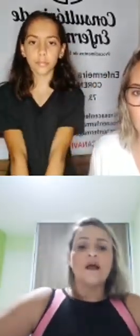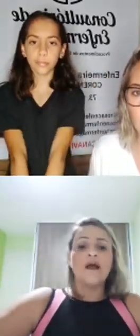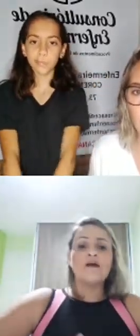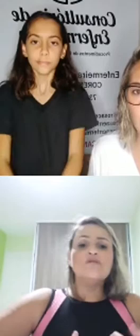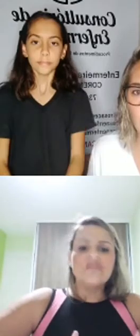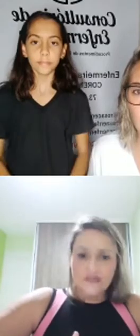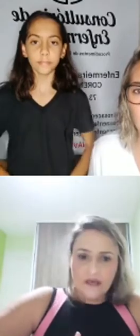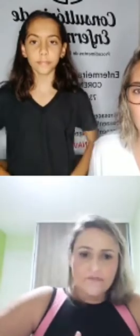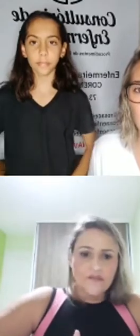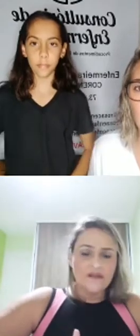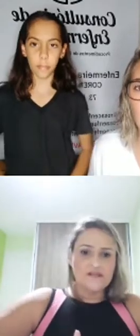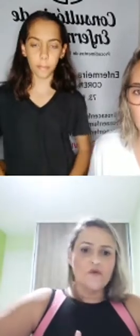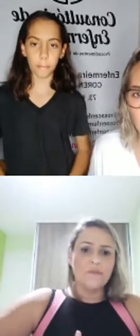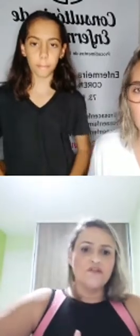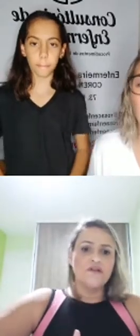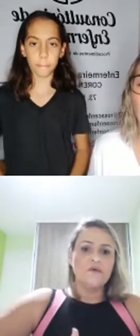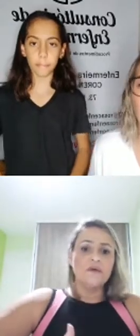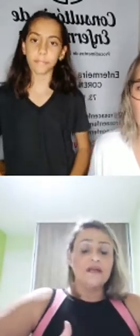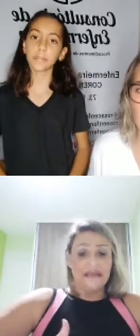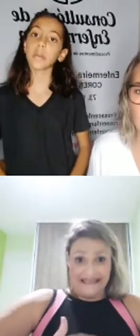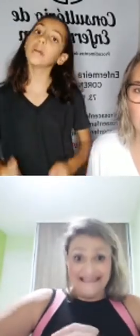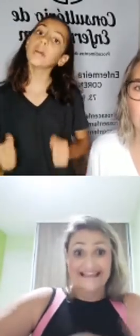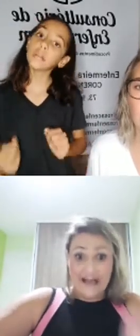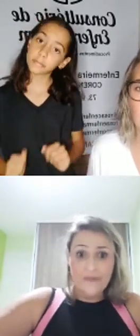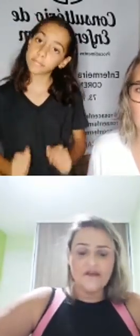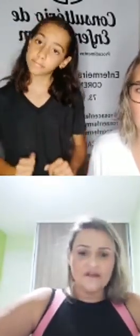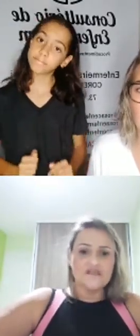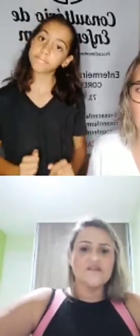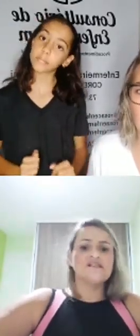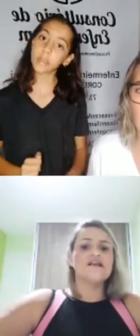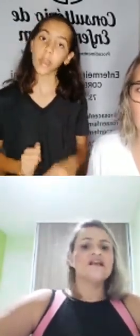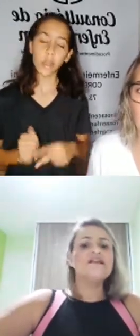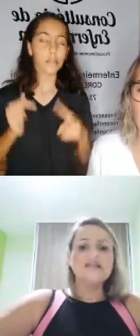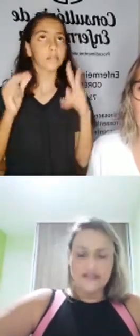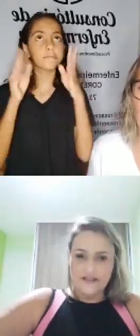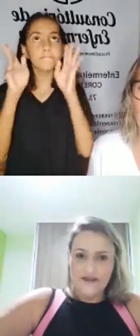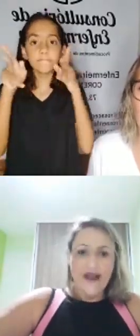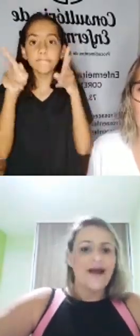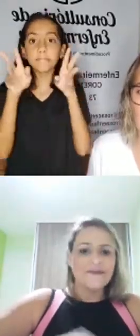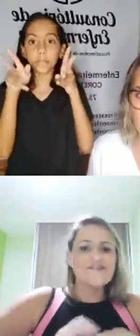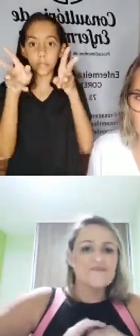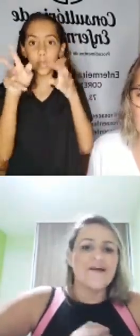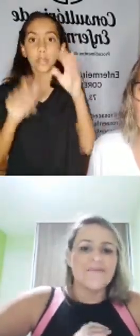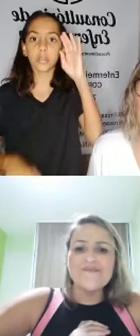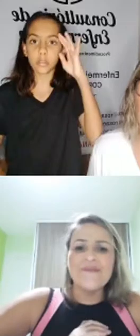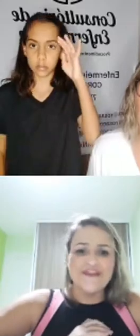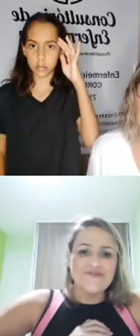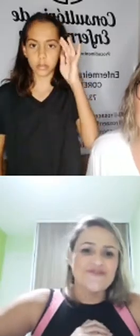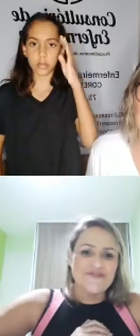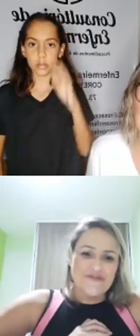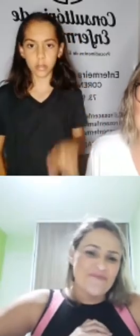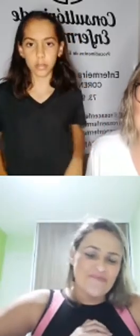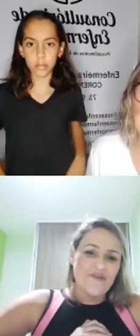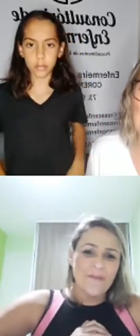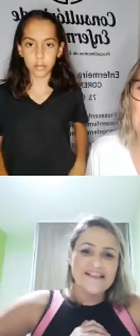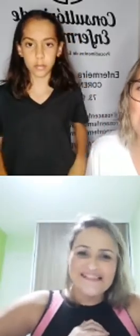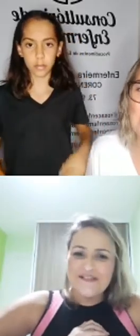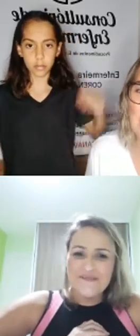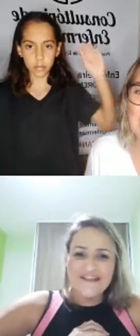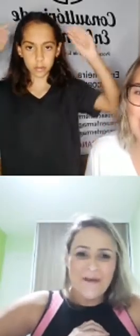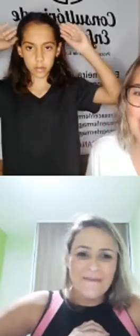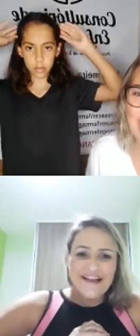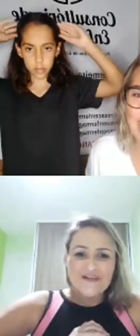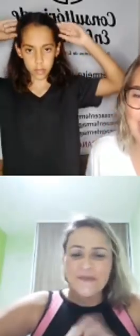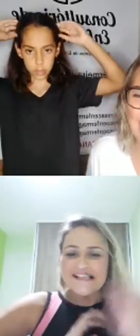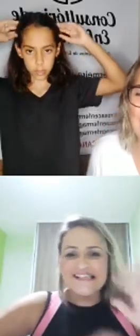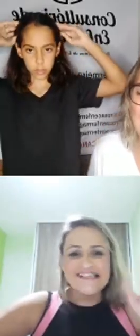vezes, ela confia na sua opinião e na maioria das vezes ela entende. Aí preciso mandar mais beijos, gente. Eu preciso